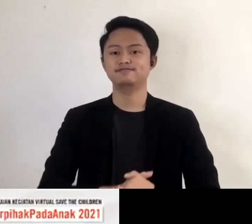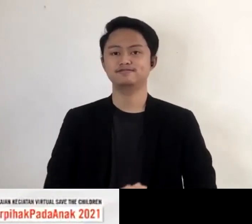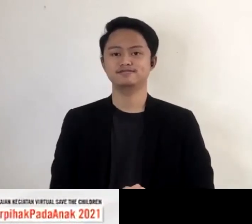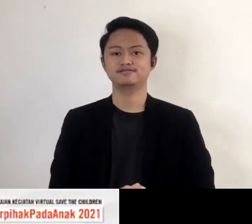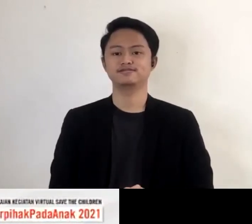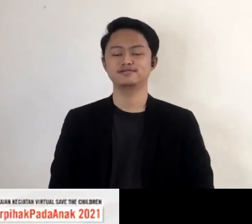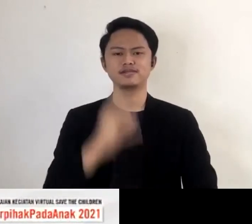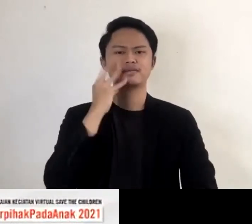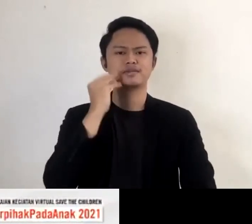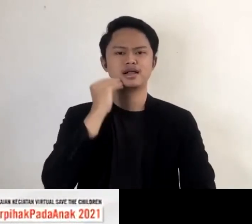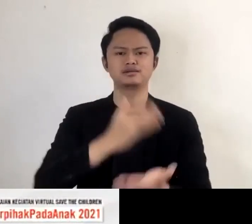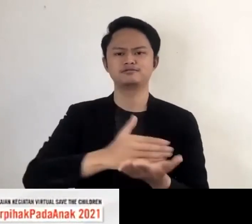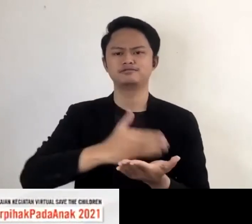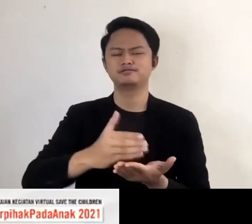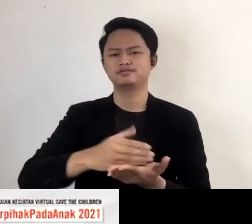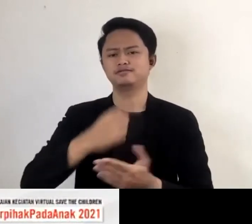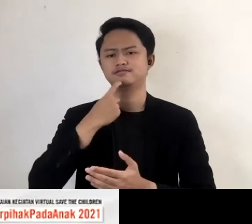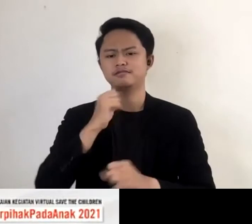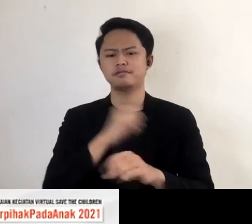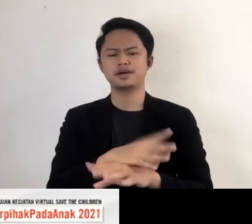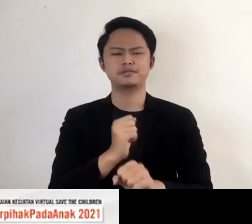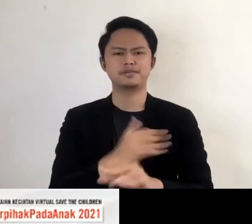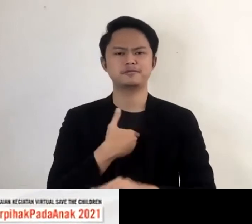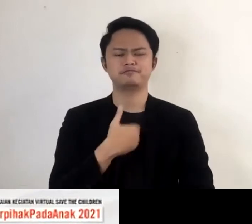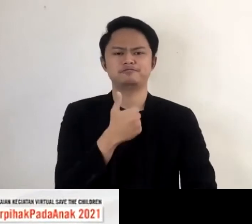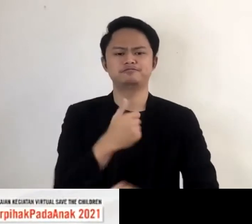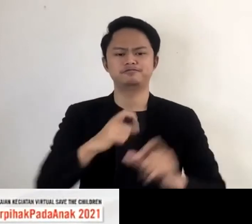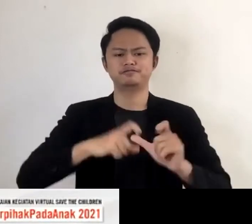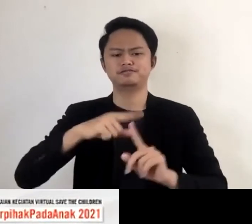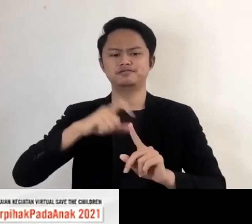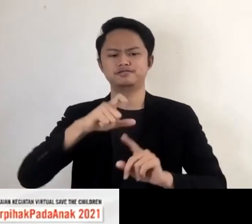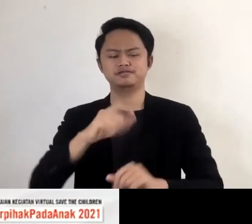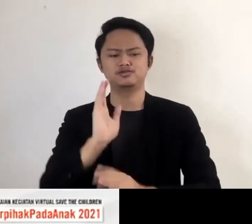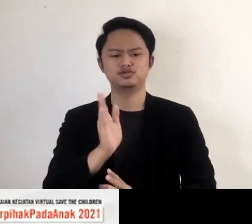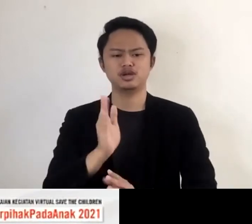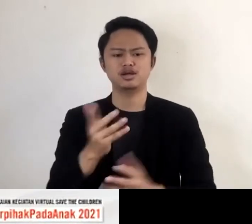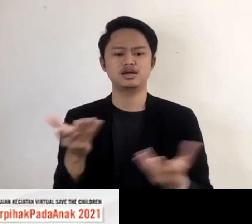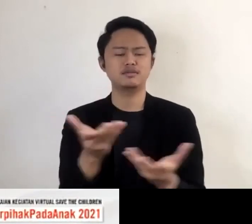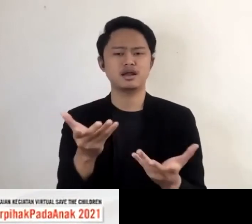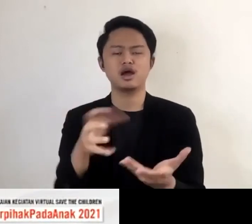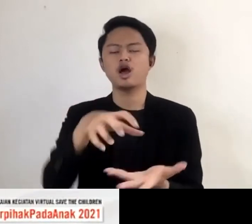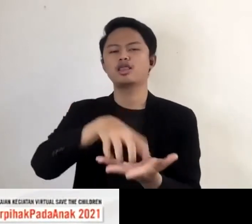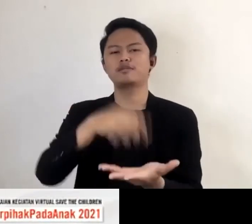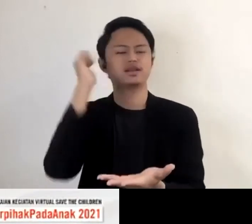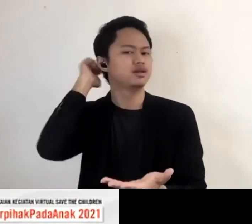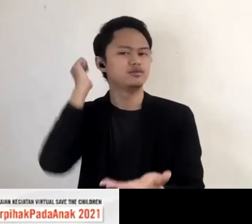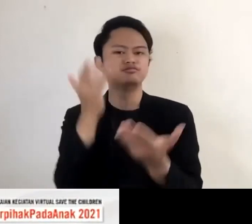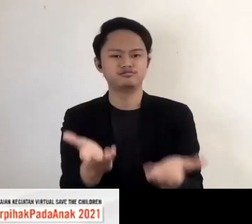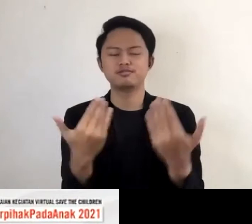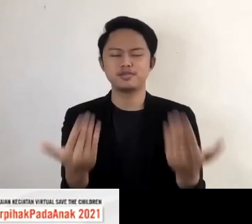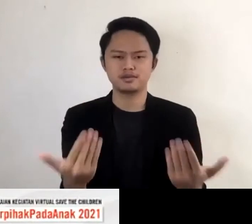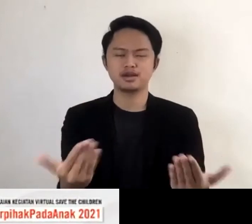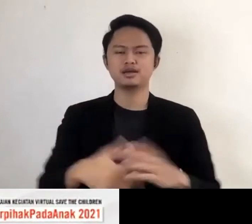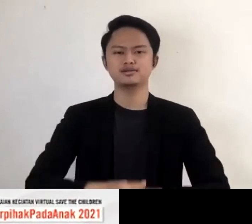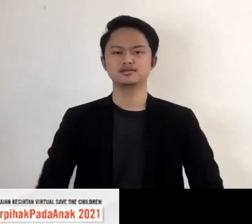sharing pengalamannya tentang praktik baik yang sudah dilakukan oleh Save the Children, terutama di wilayah Ibu, dan apa